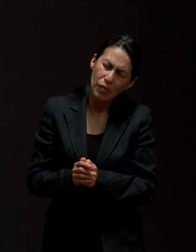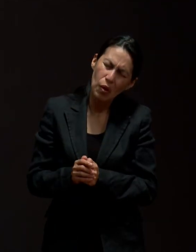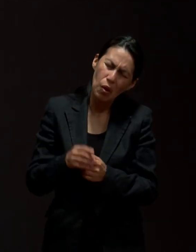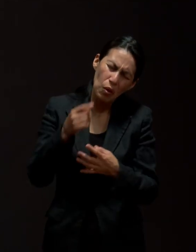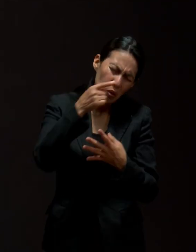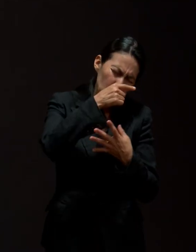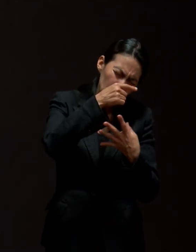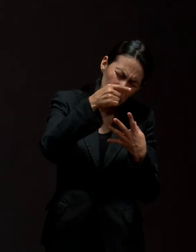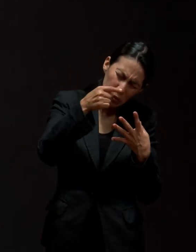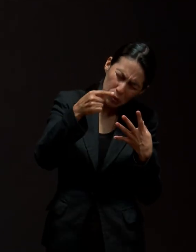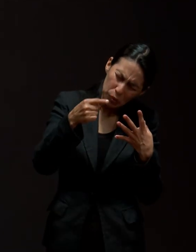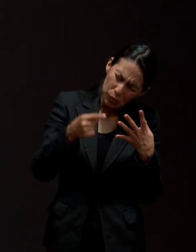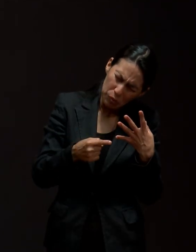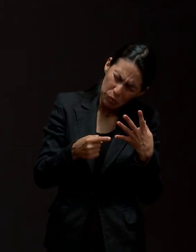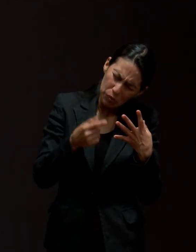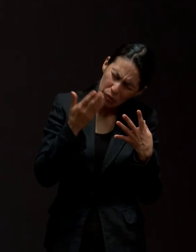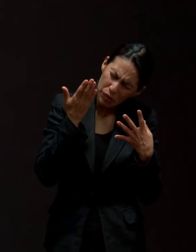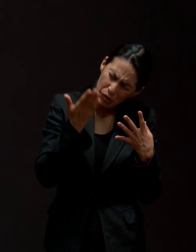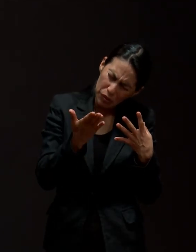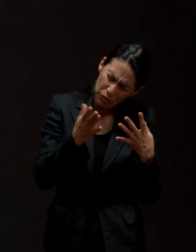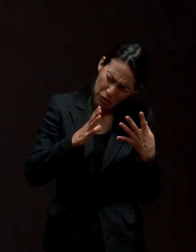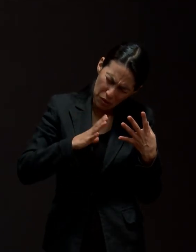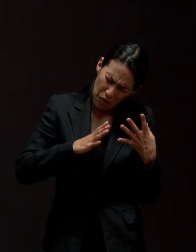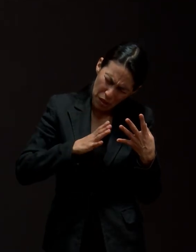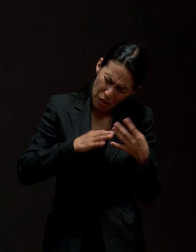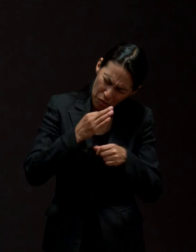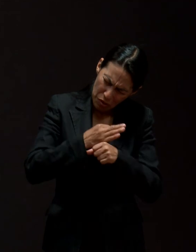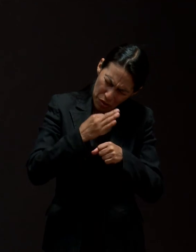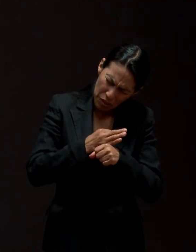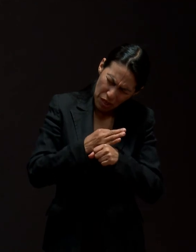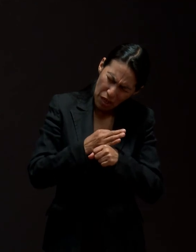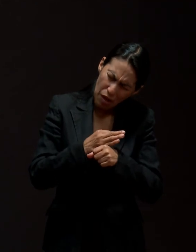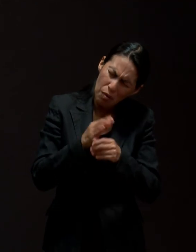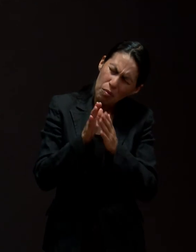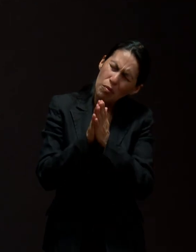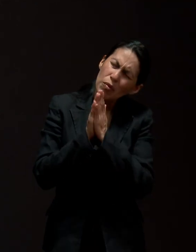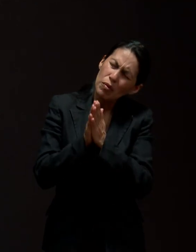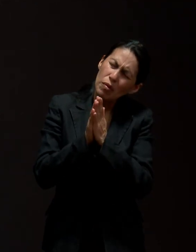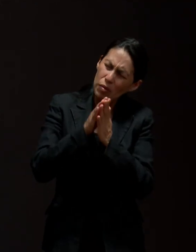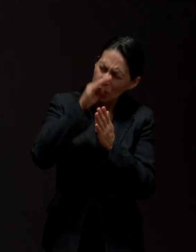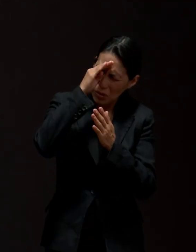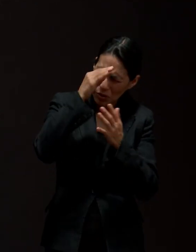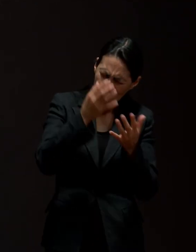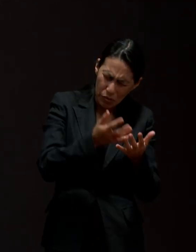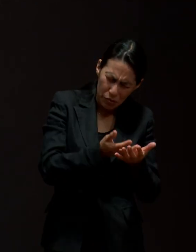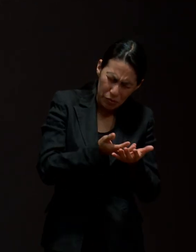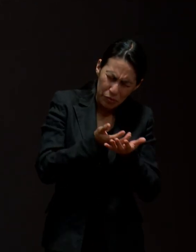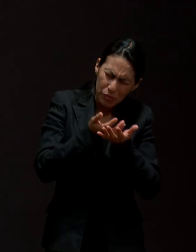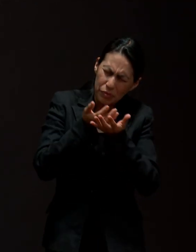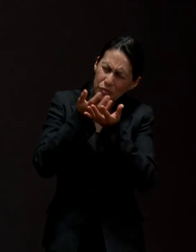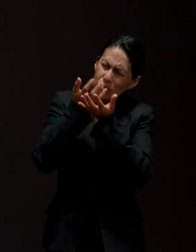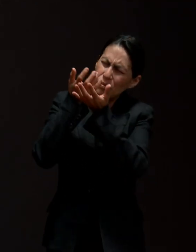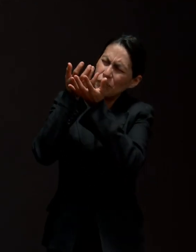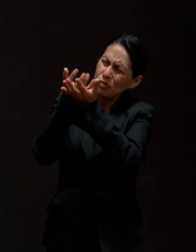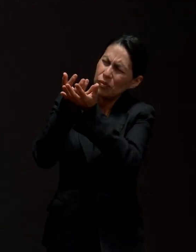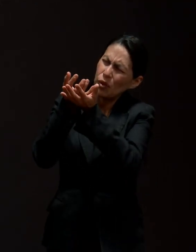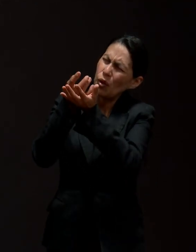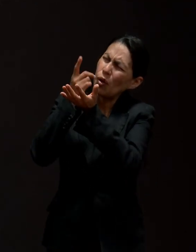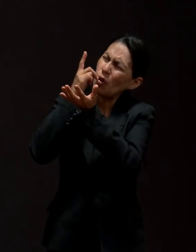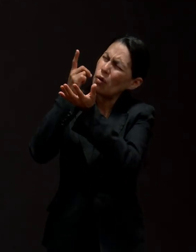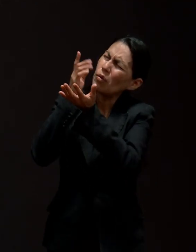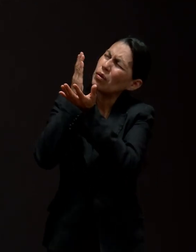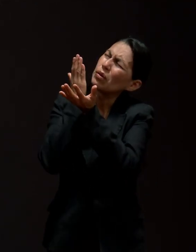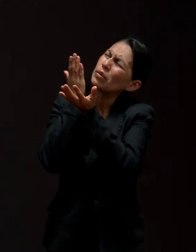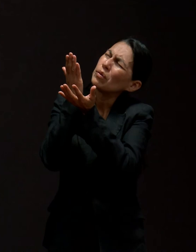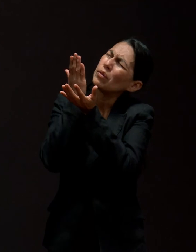todo este ramillete de peticiones delante de ti, Señor, y te suplicamos que